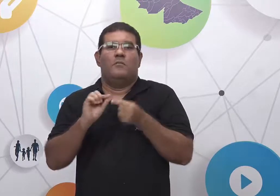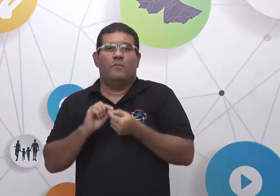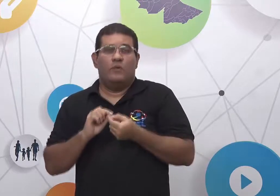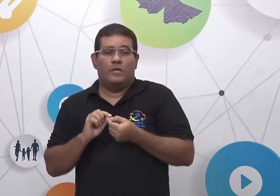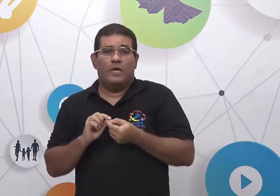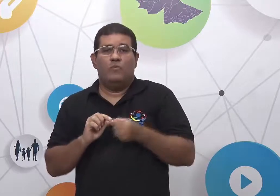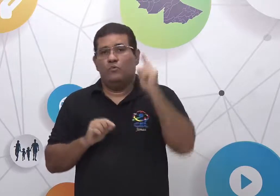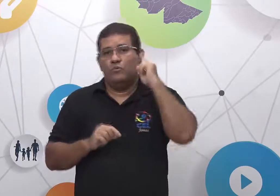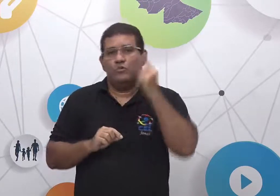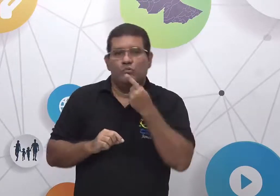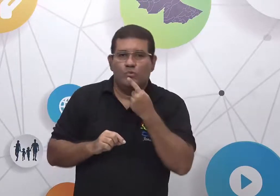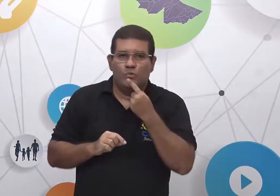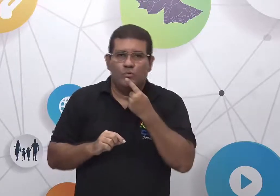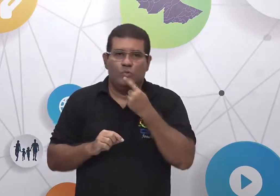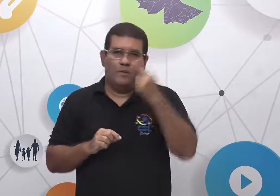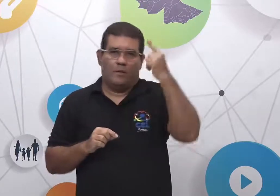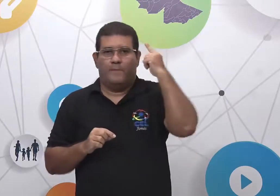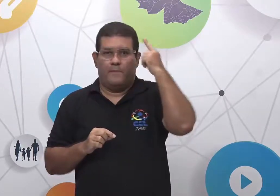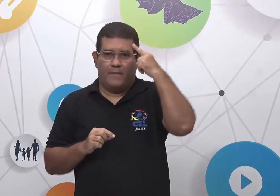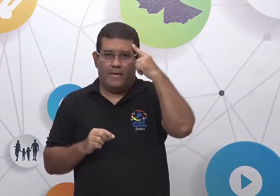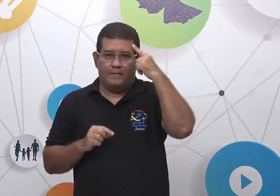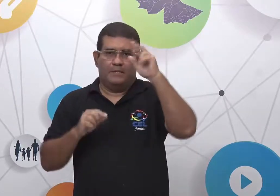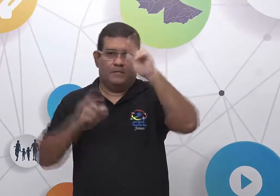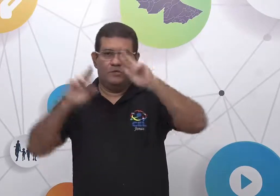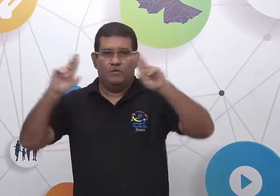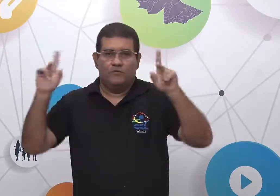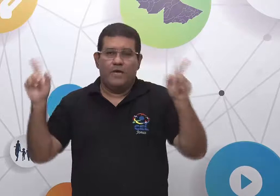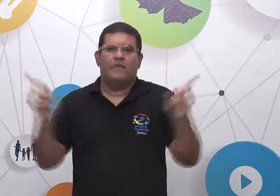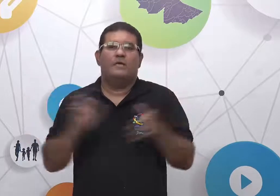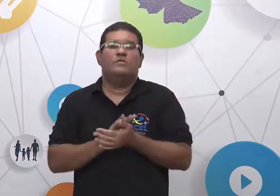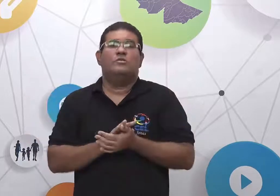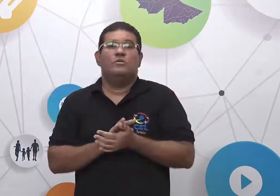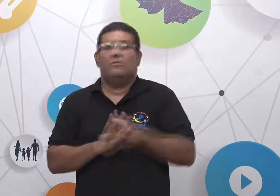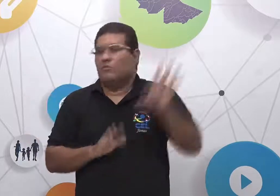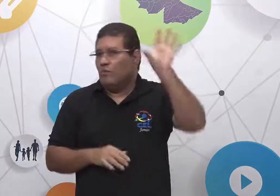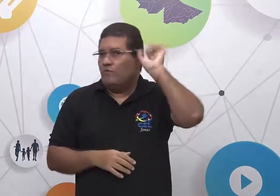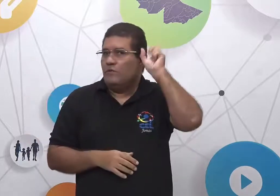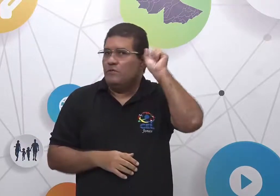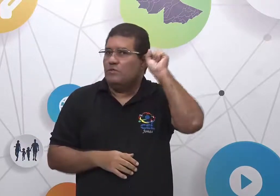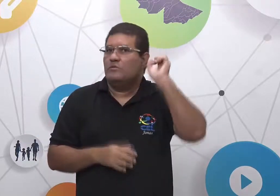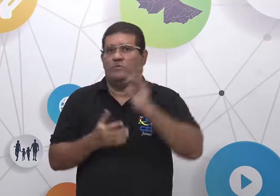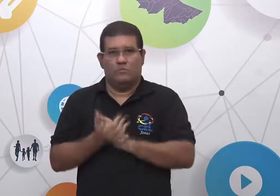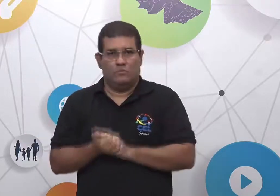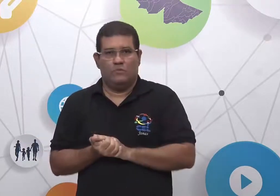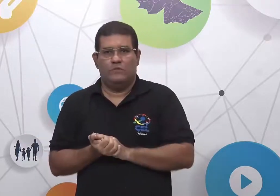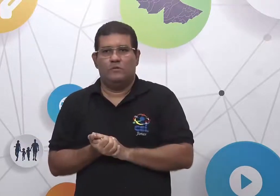porque o surdo pensa diferente do ouvinte eu dou